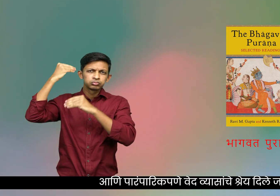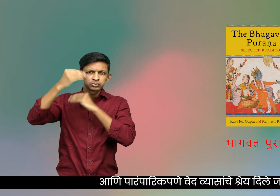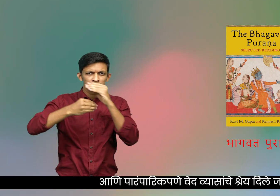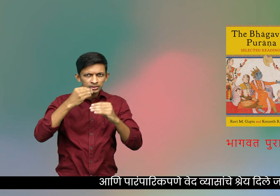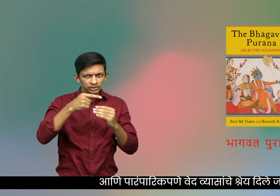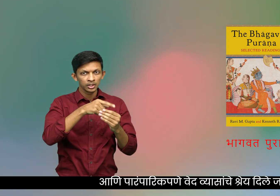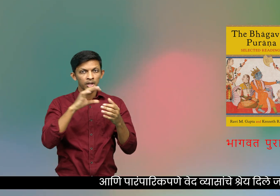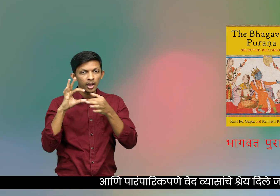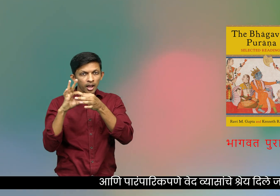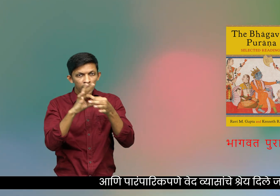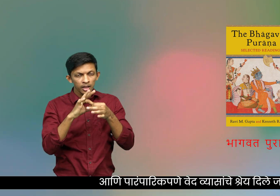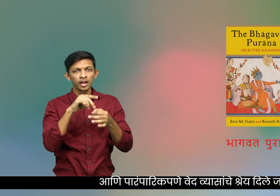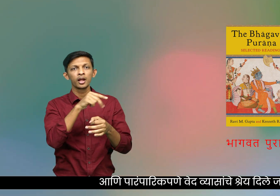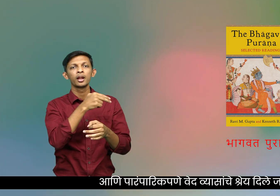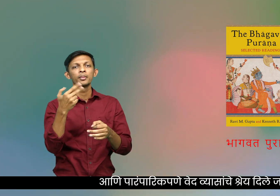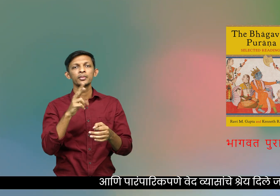दिले जाते.